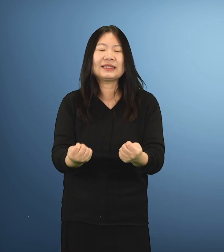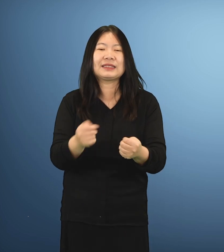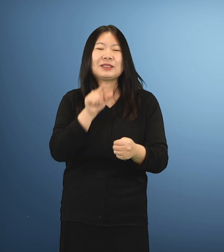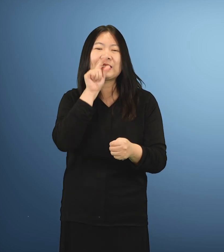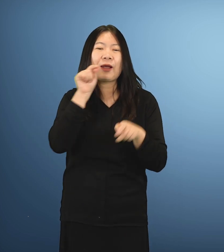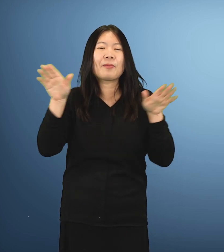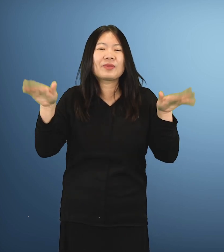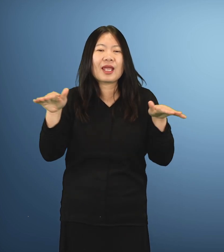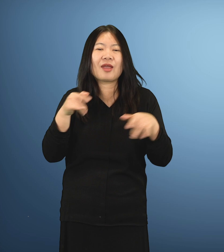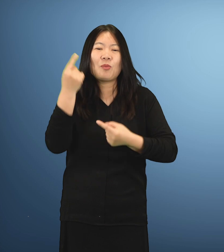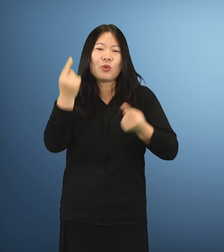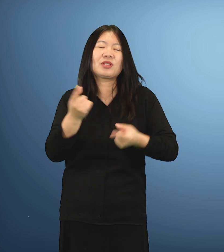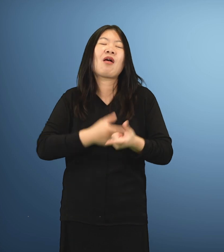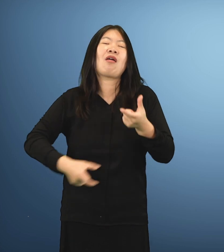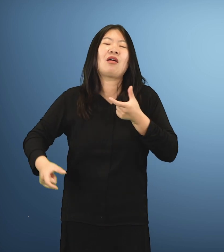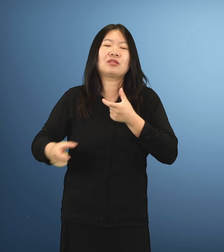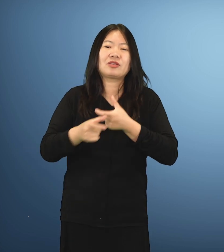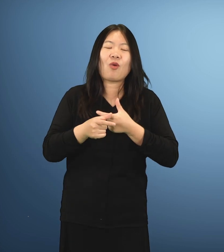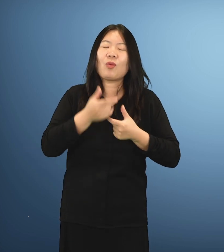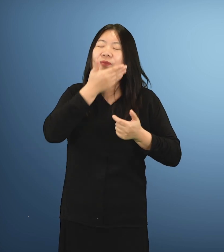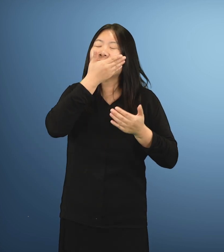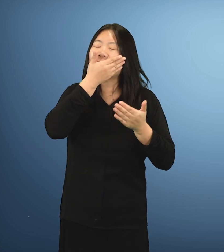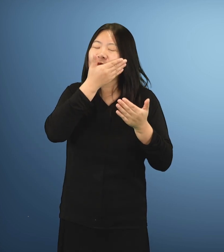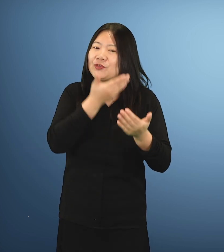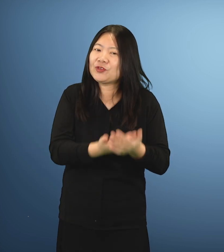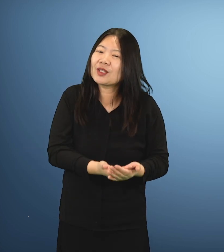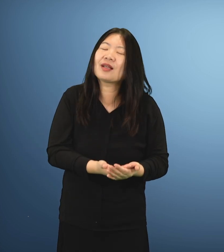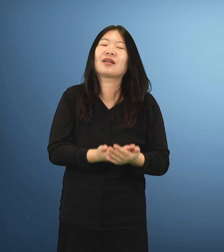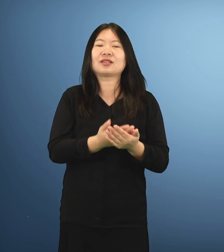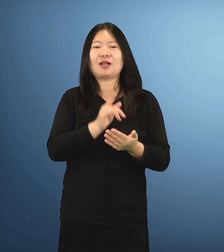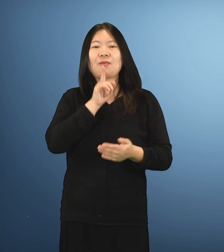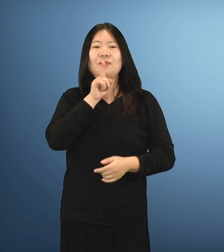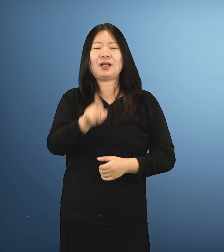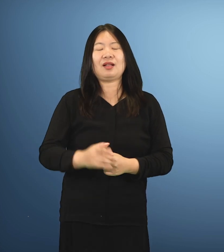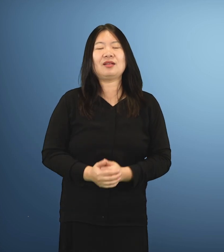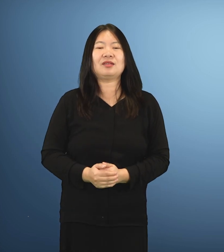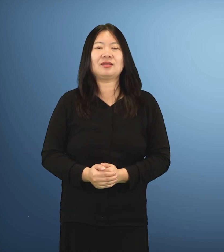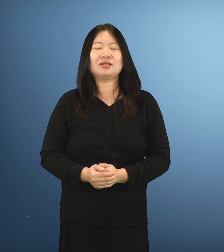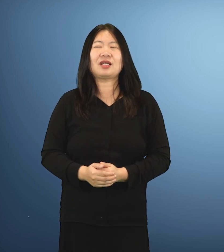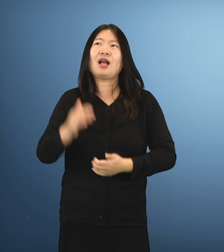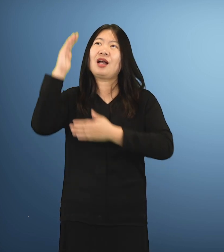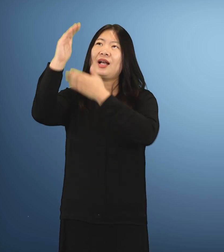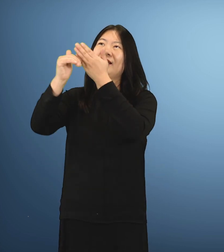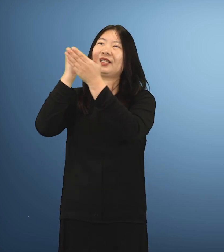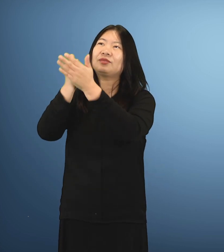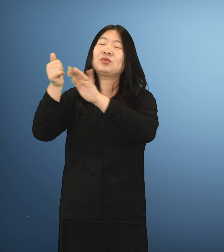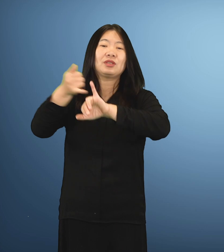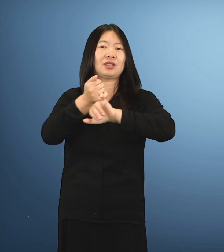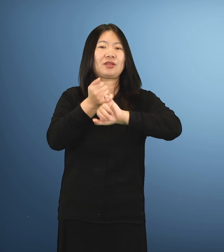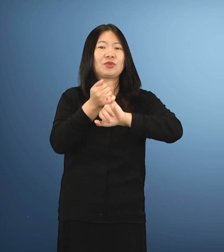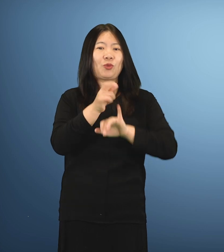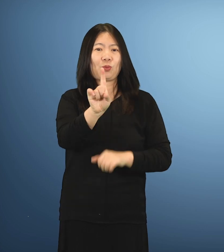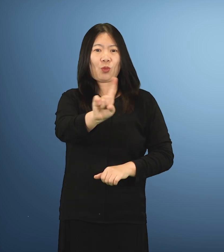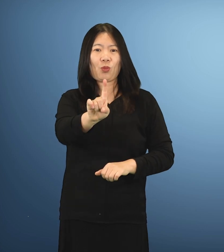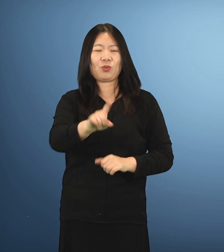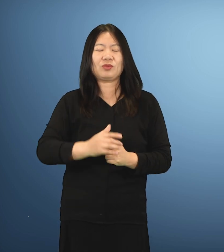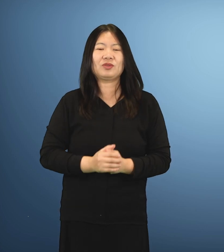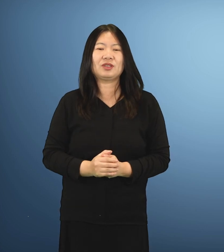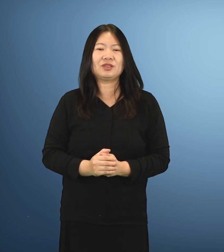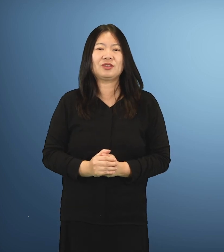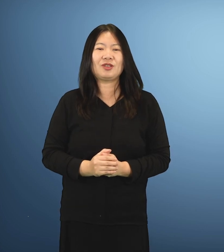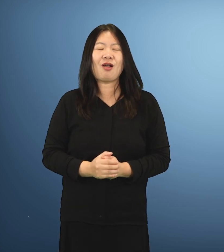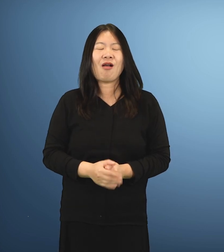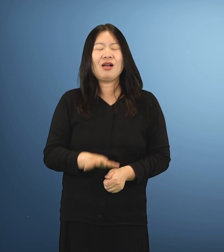참새보다 귀하니라. 할렐루야. 하나님이 뭘 약속하는 거예요?